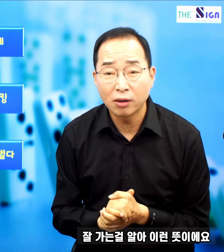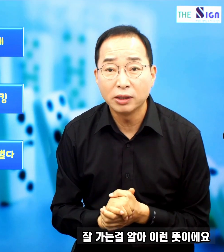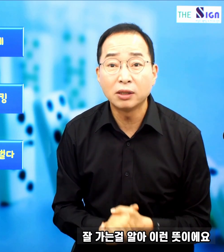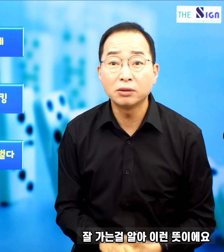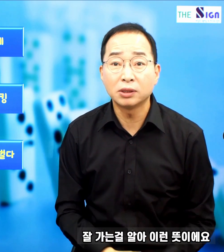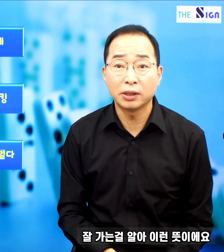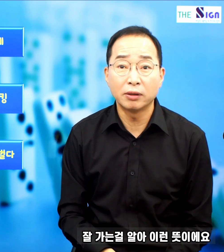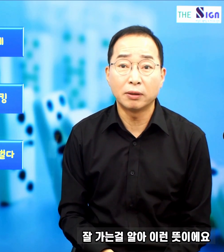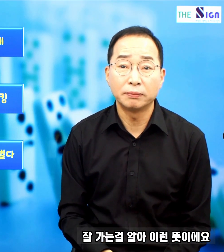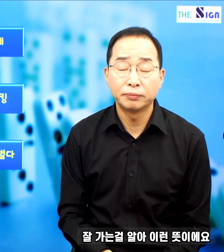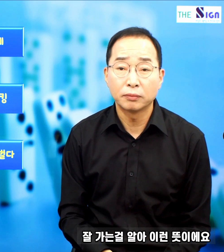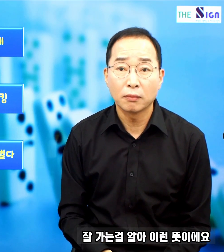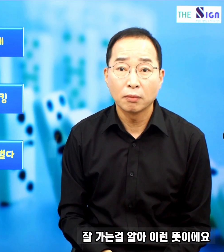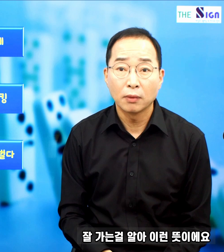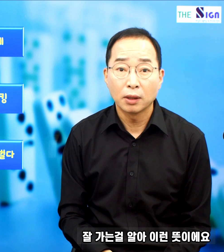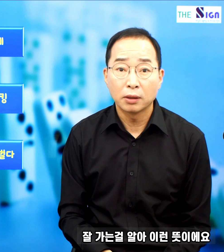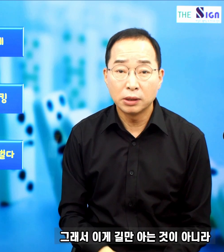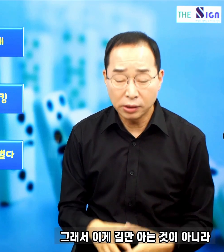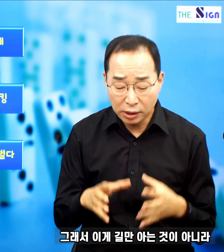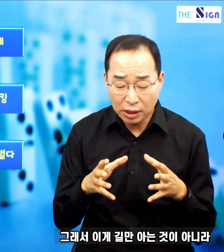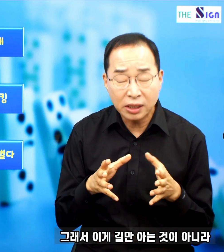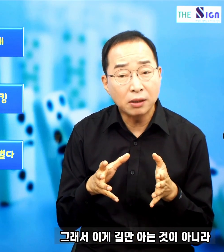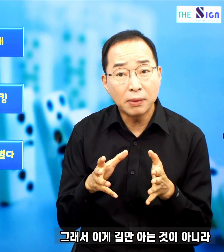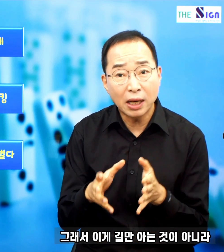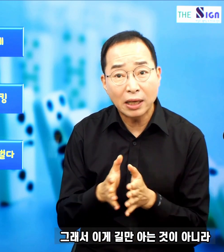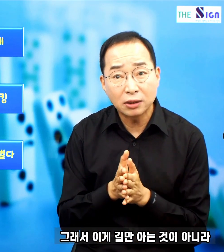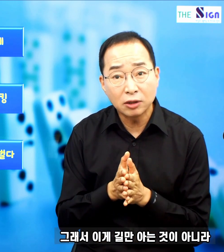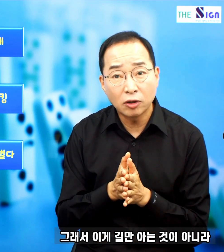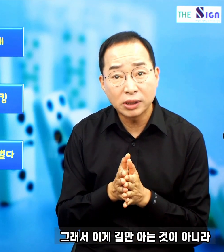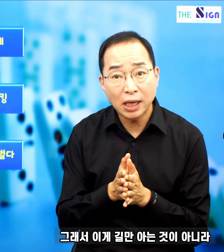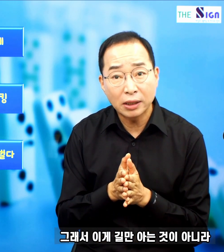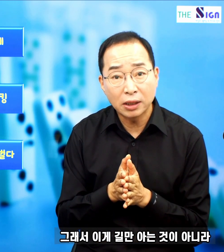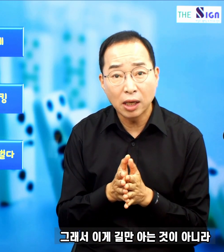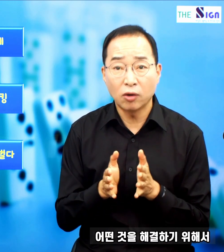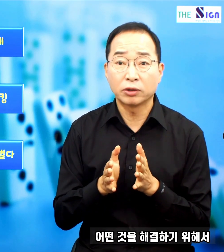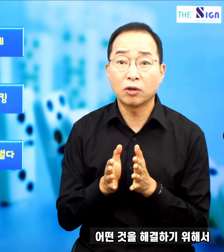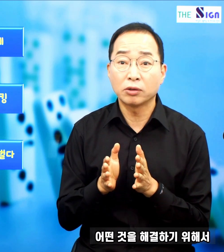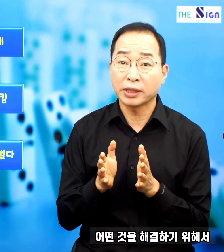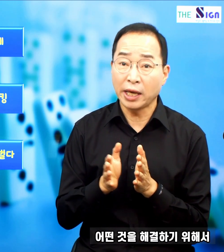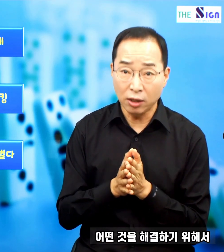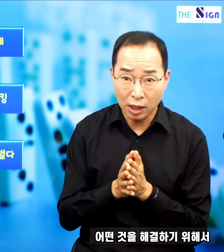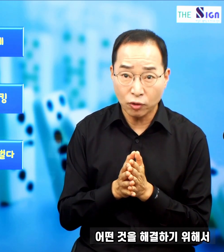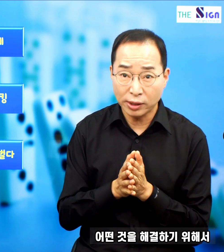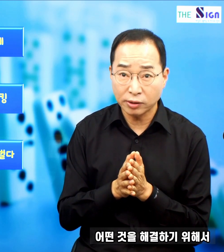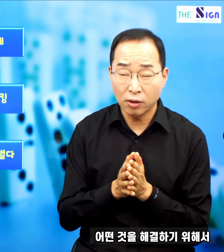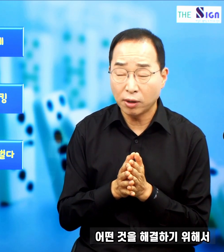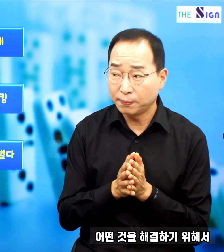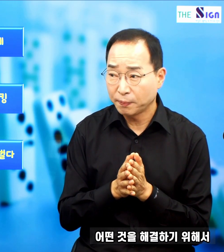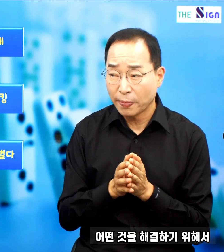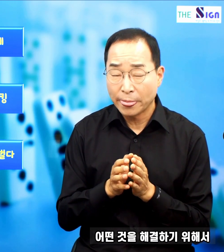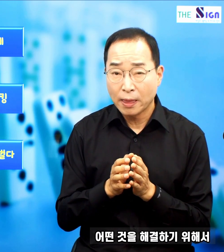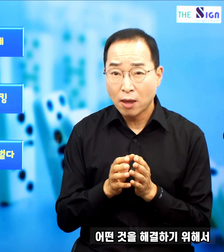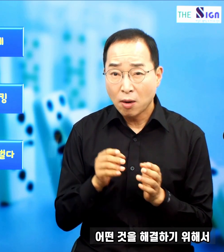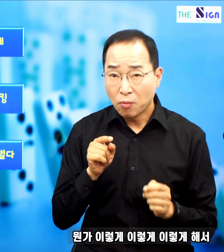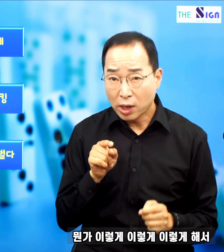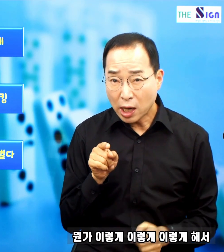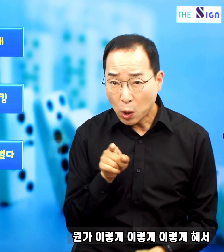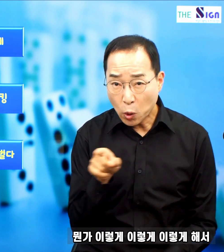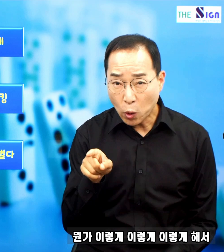이런 뜻이에요. 그래서 이게 길만 아는 것이 아니라 어떤 것을 해결하기 위해서 뭔가